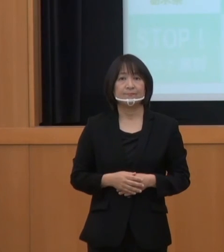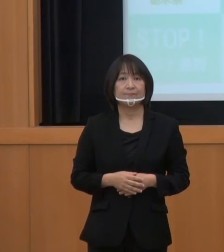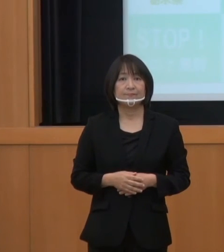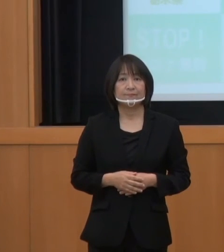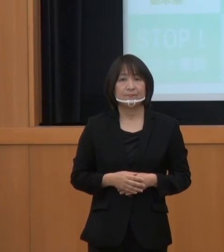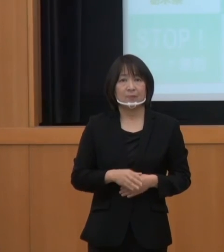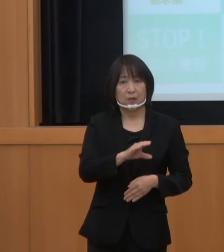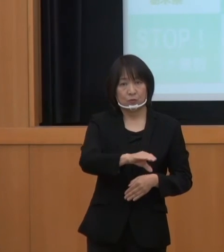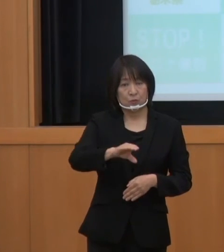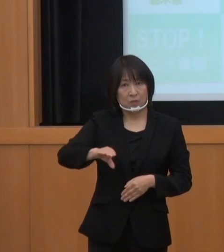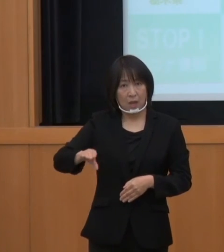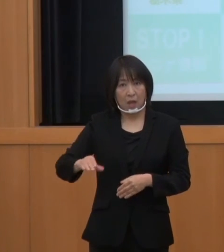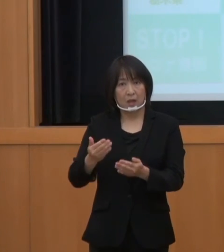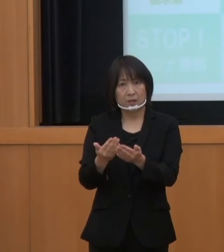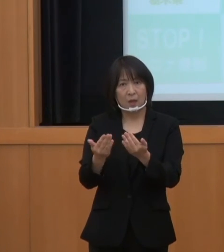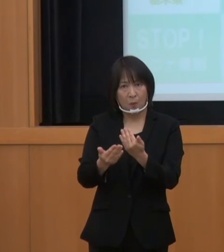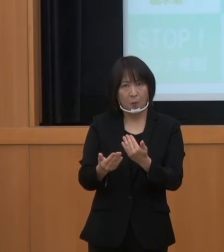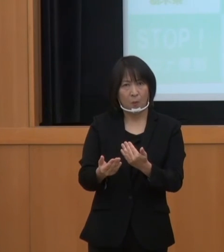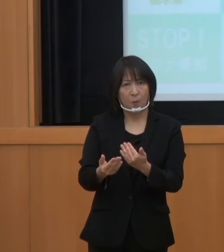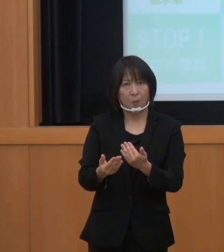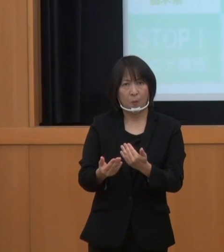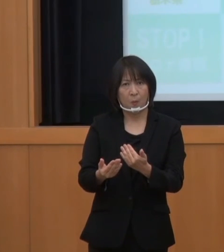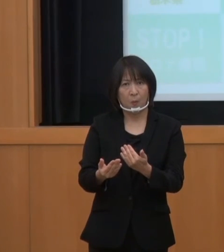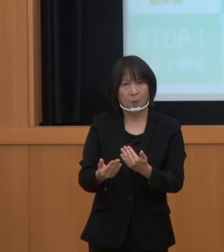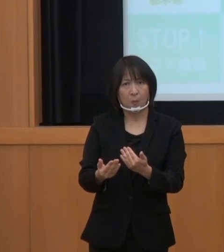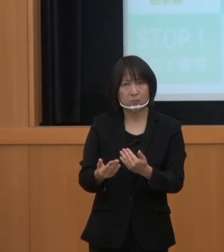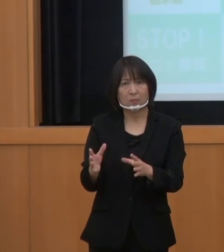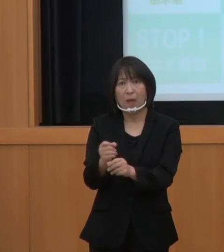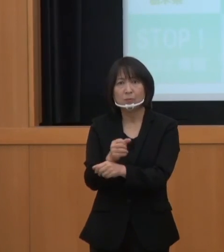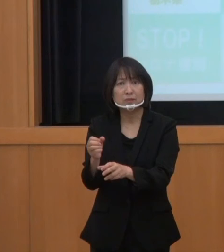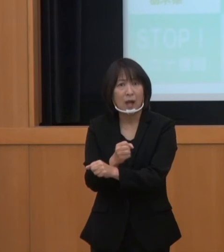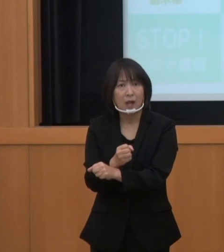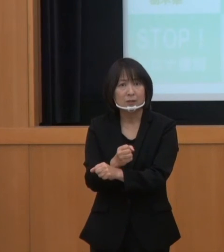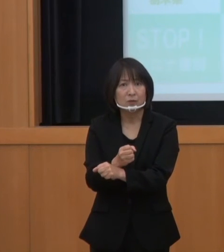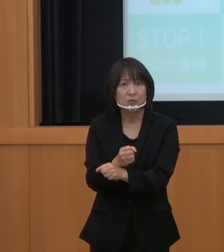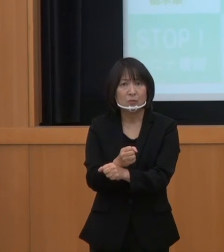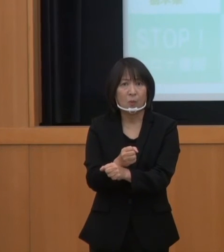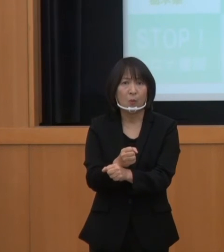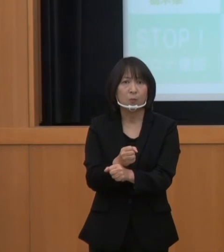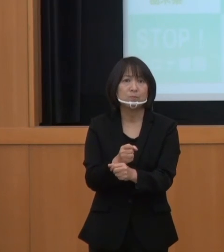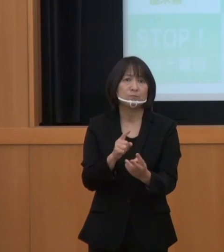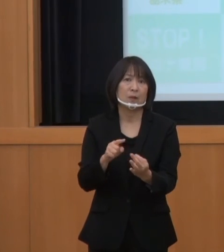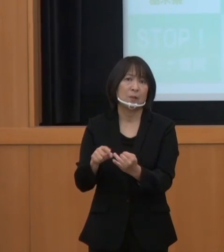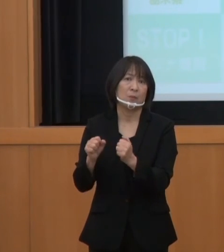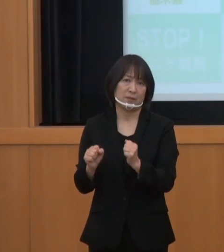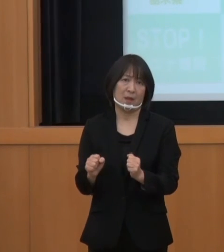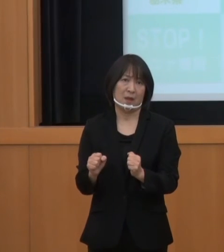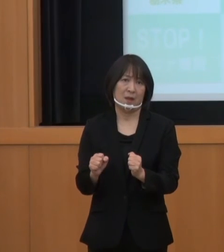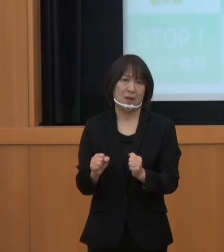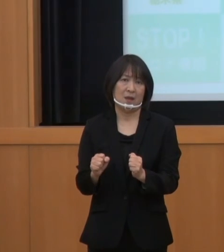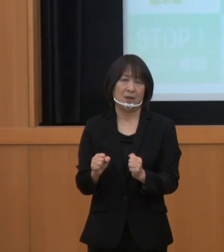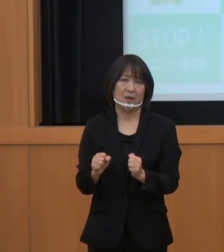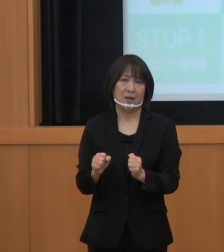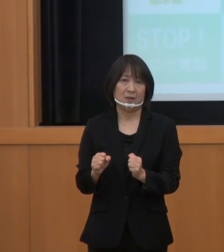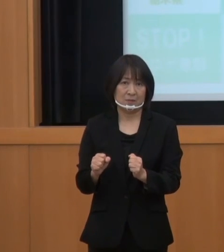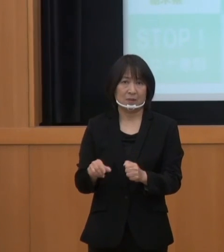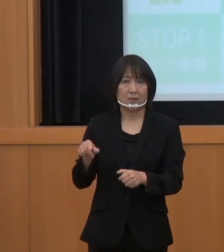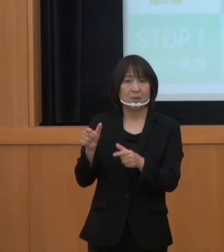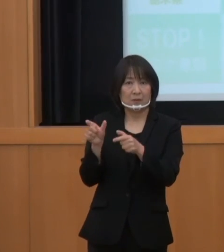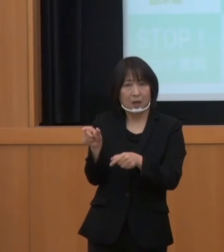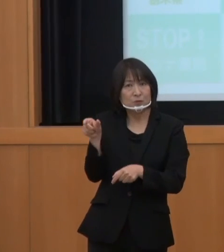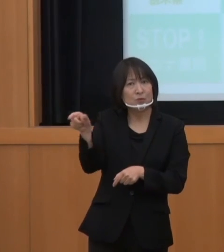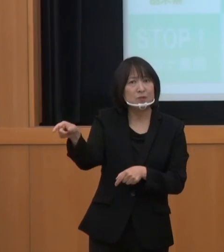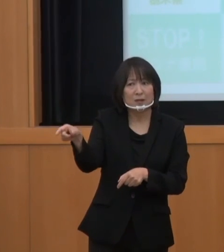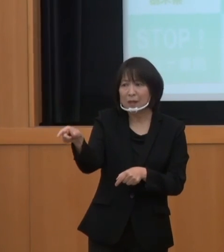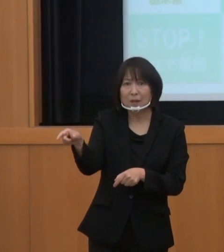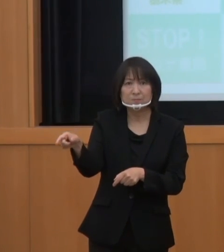車券を紛失したという人が何人も出たらしいんですよね。駐車券がないから生産できないので